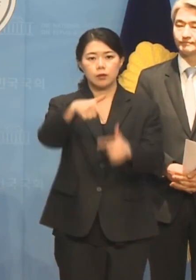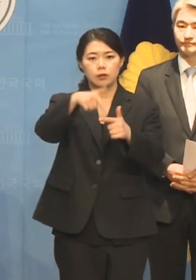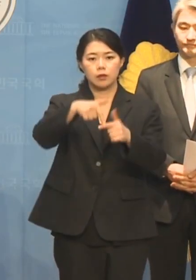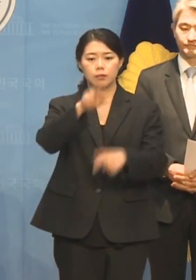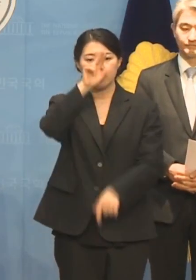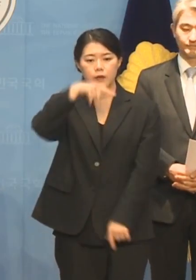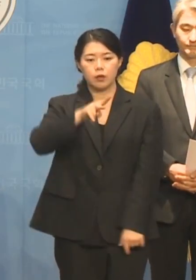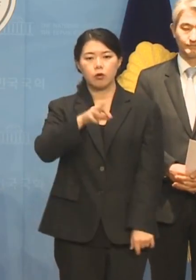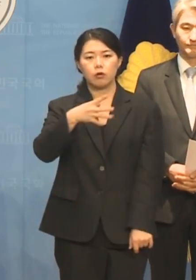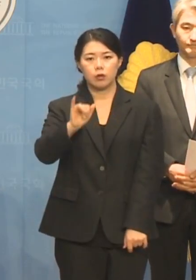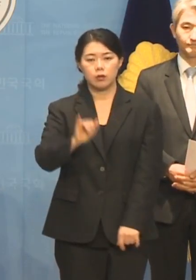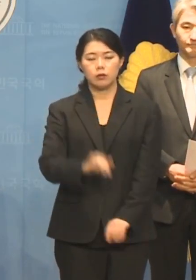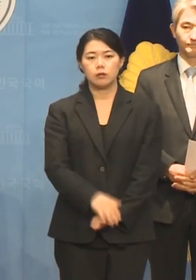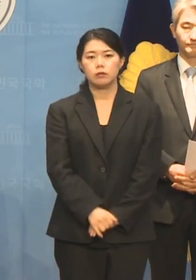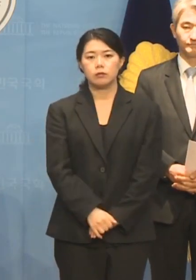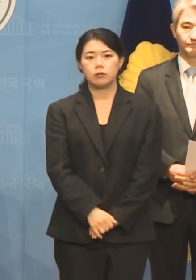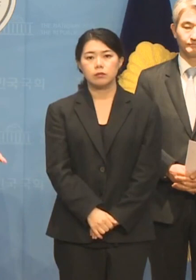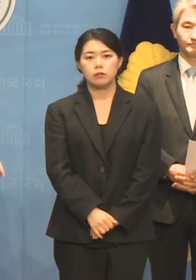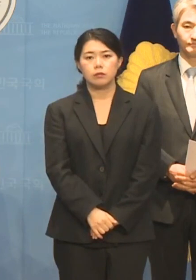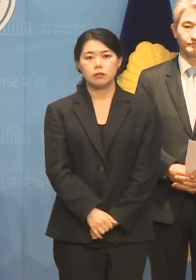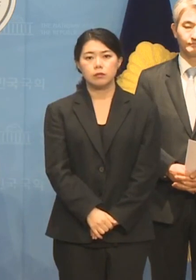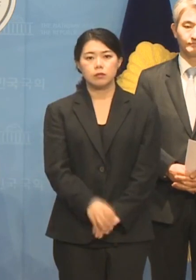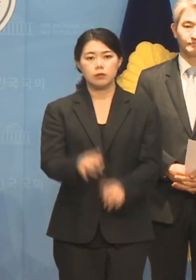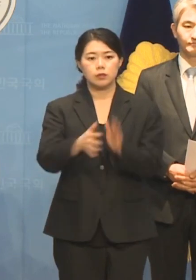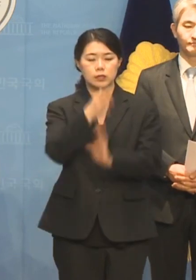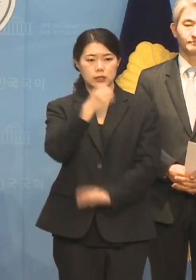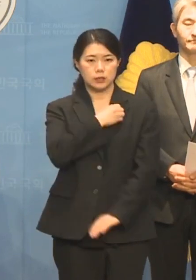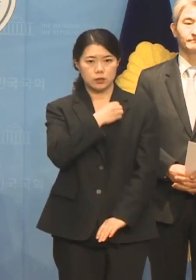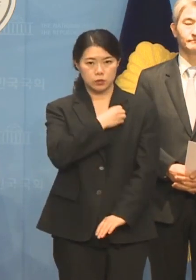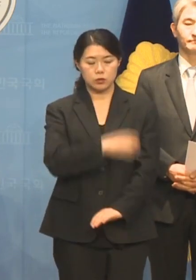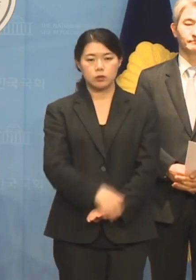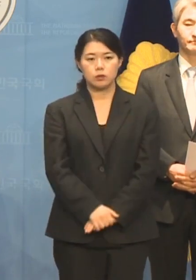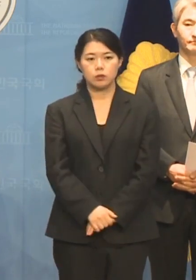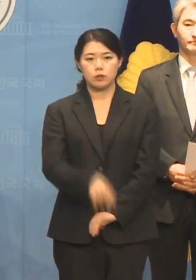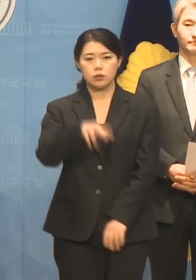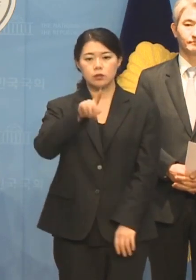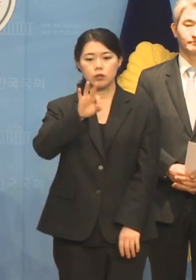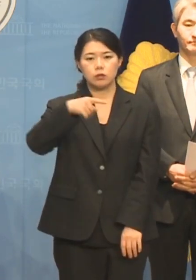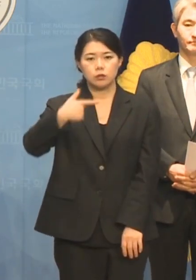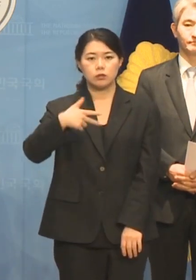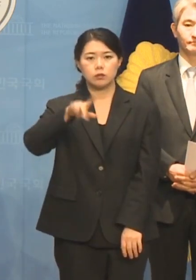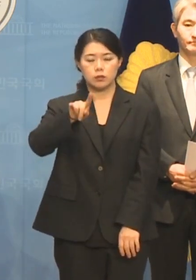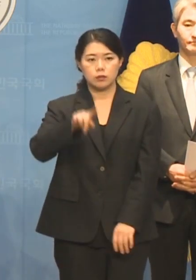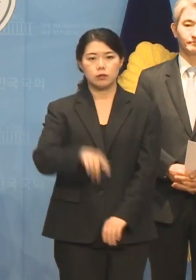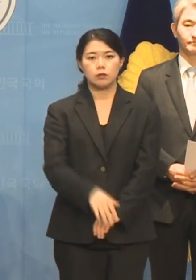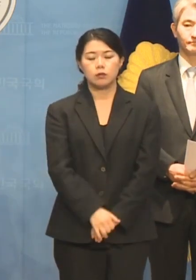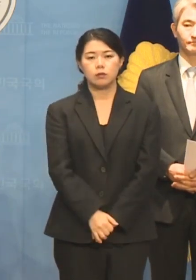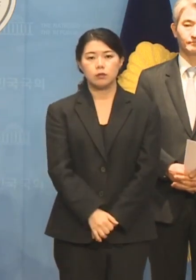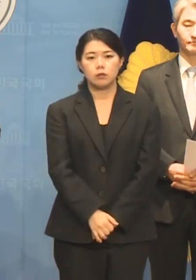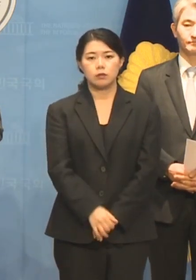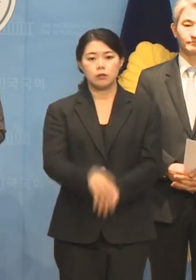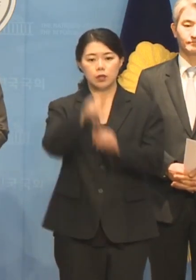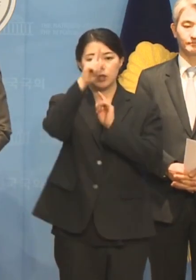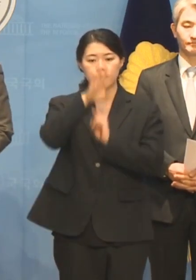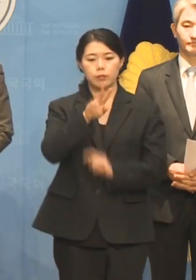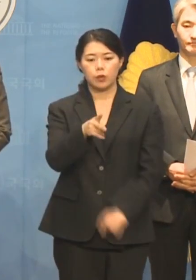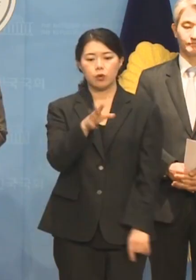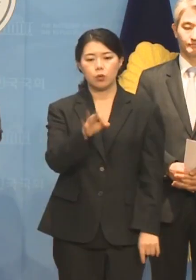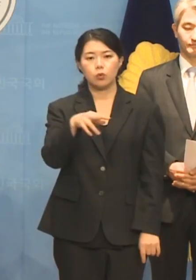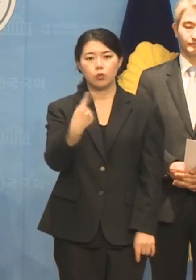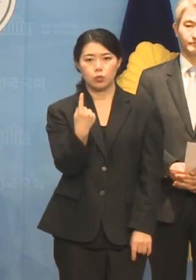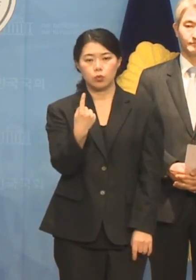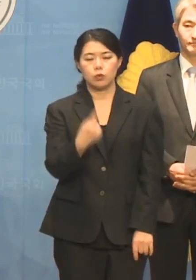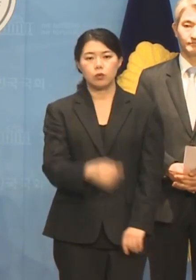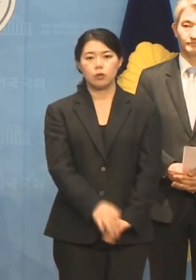박경미 위원장님 오셨습니다. 시의원님 소개시켜드리도록 하겠습니다. 성음재 시의원님 오셨습니다. 이병도 시의원님